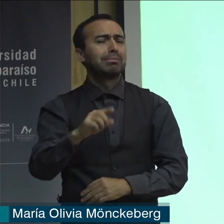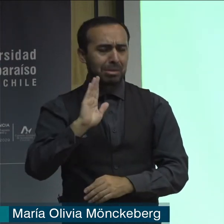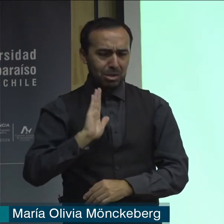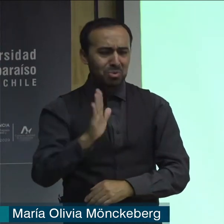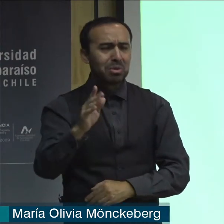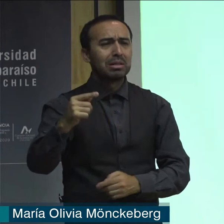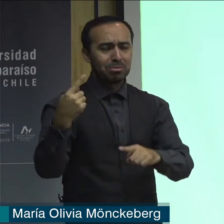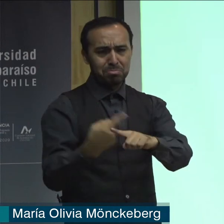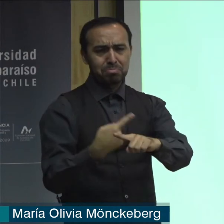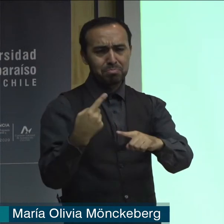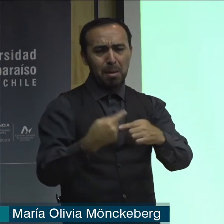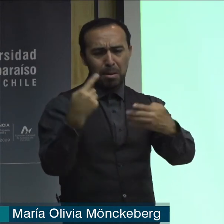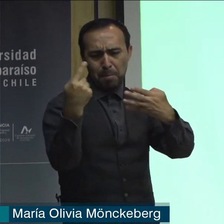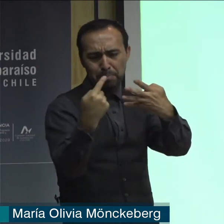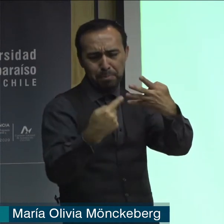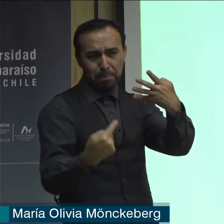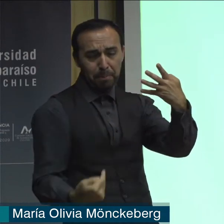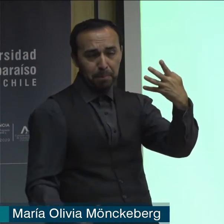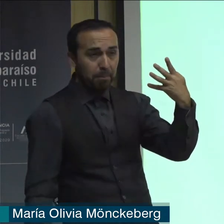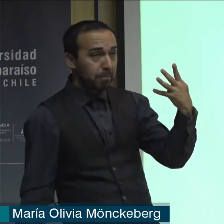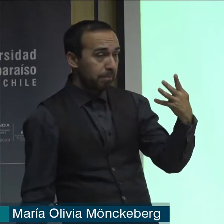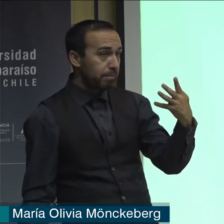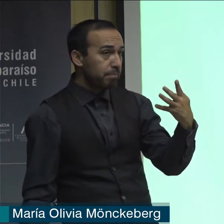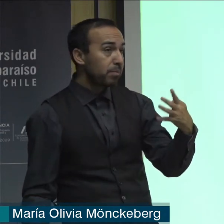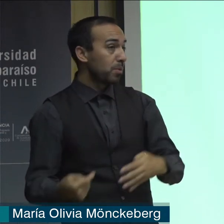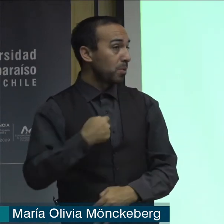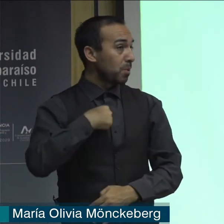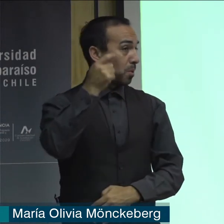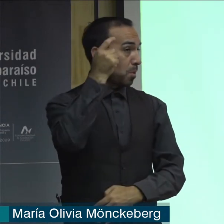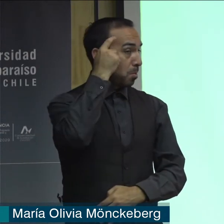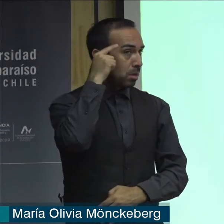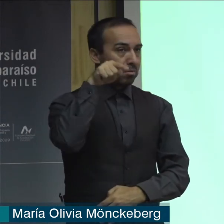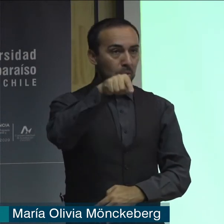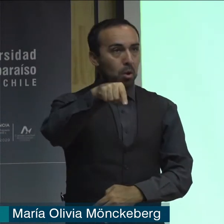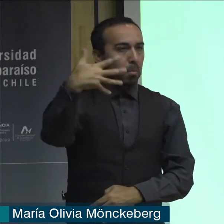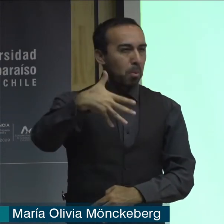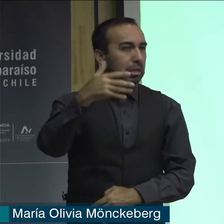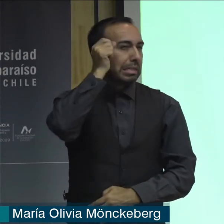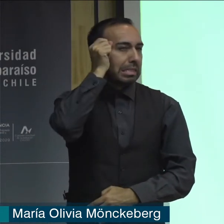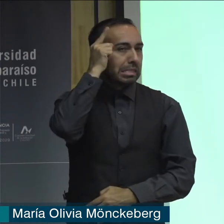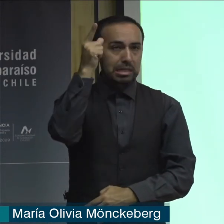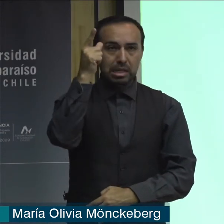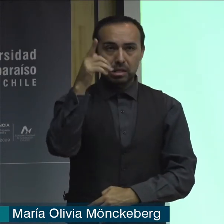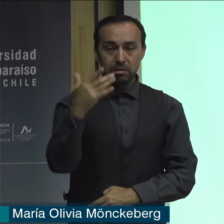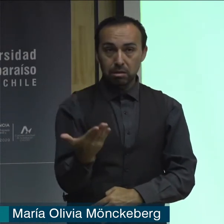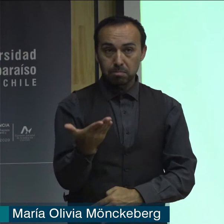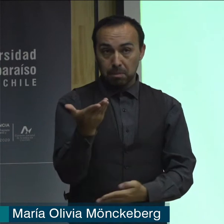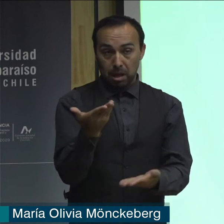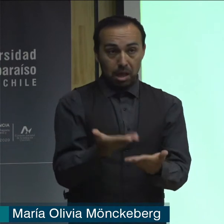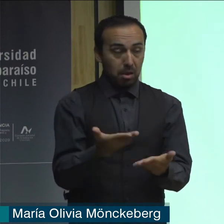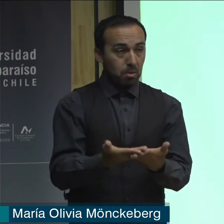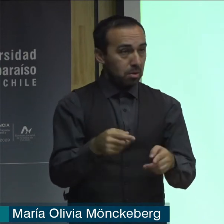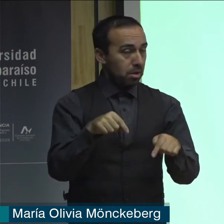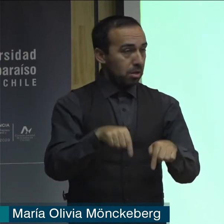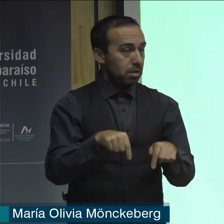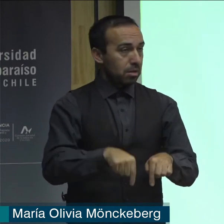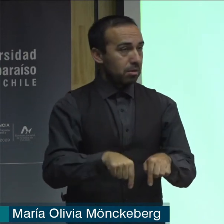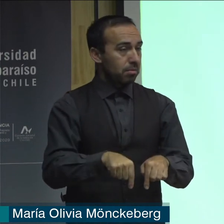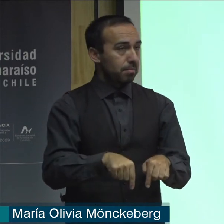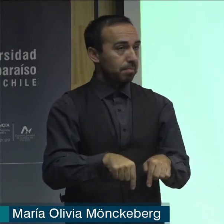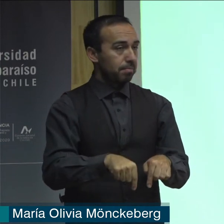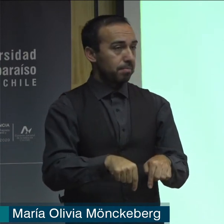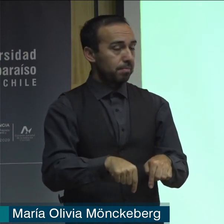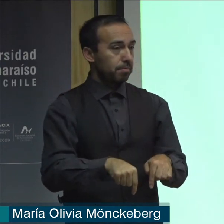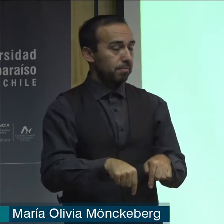porque creo que que son vi para este momento este momento